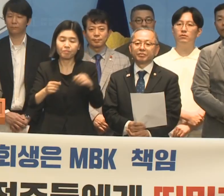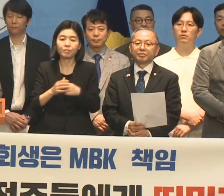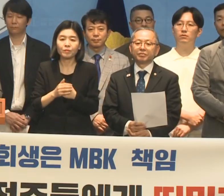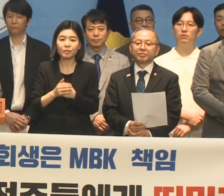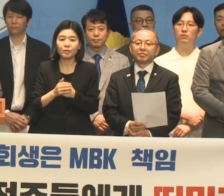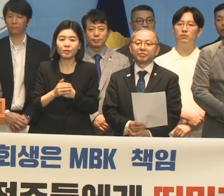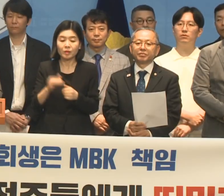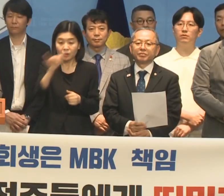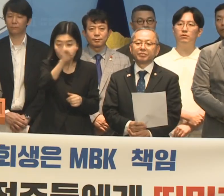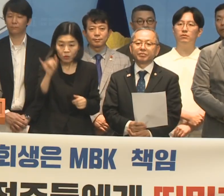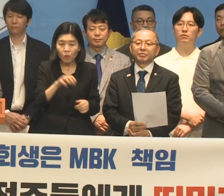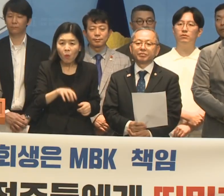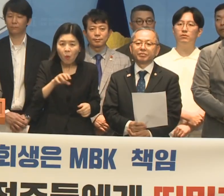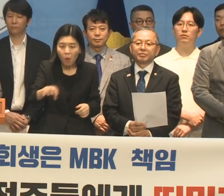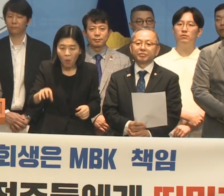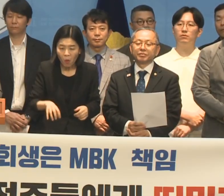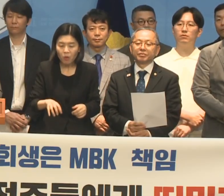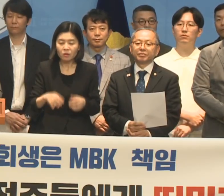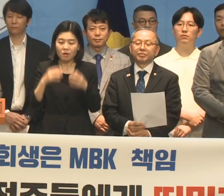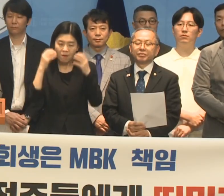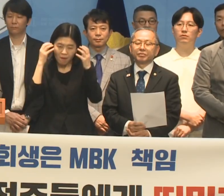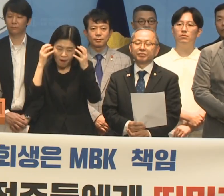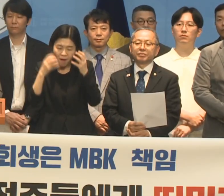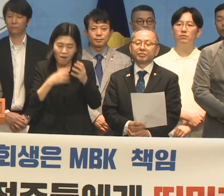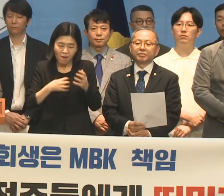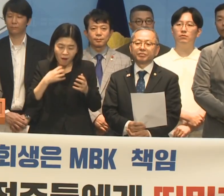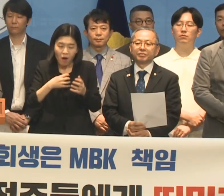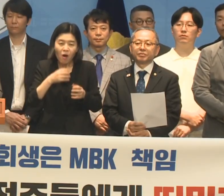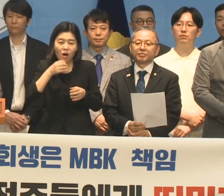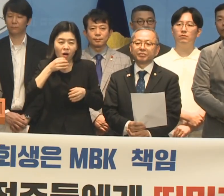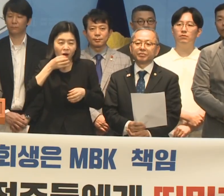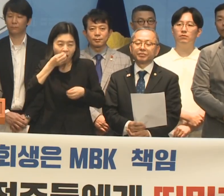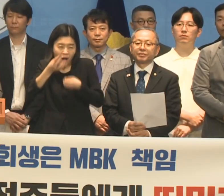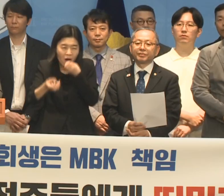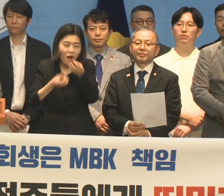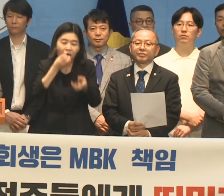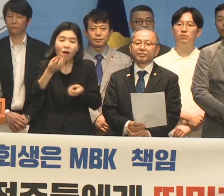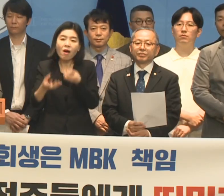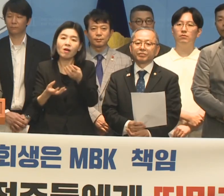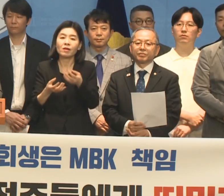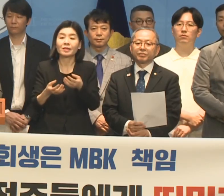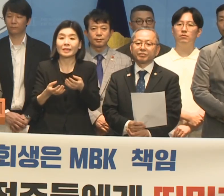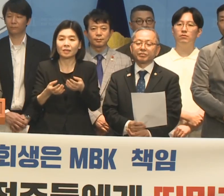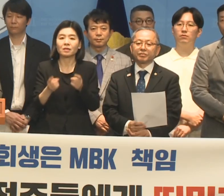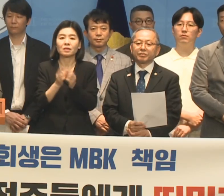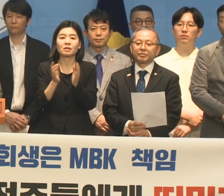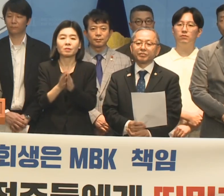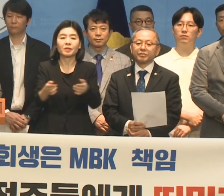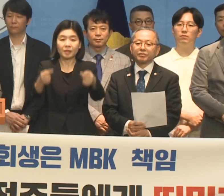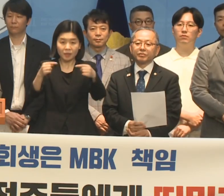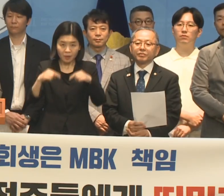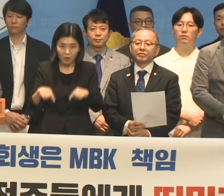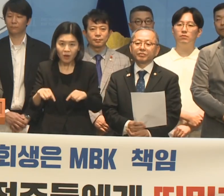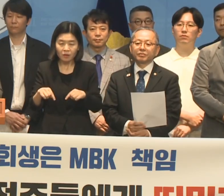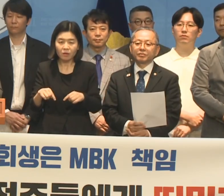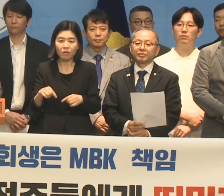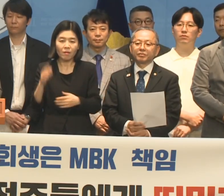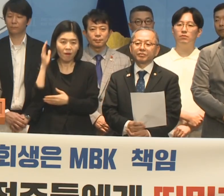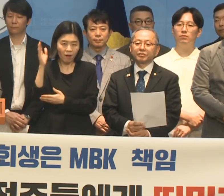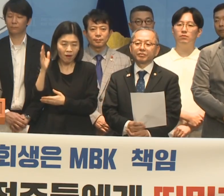전국 각지에서 고통을 호소하기 위해 직접 참석하신 점주님들을 통해 들으시면 좋겠습니다.